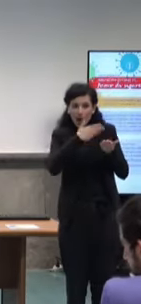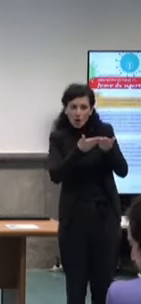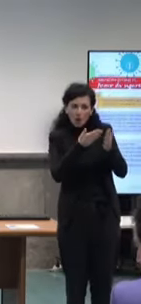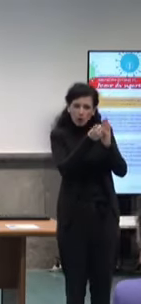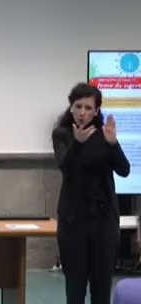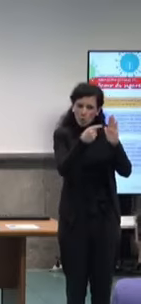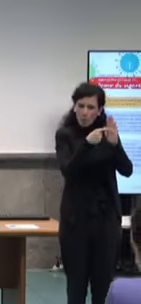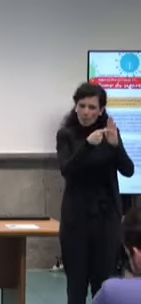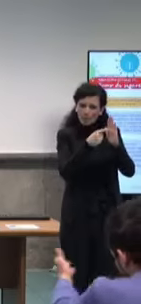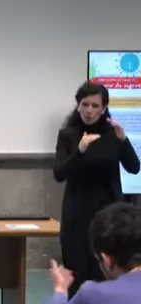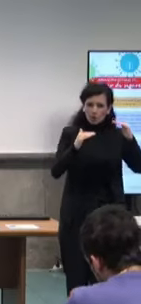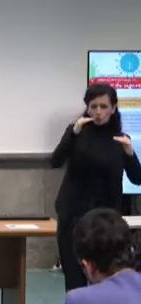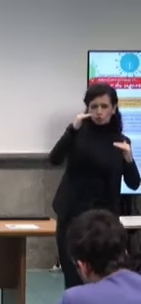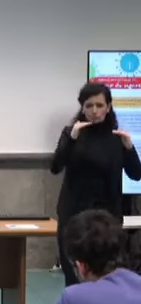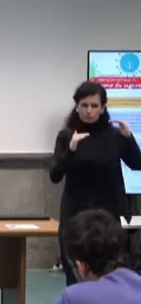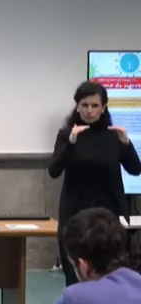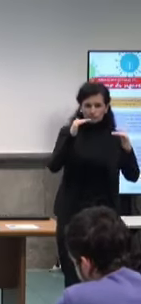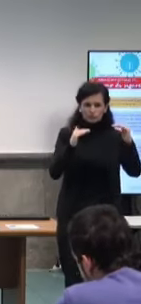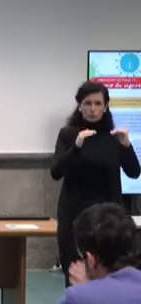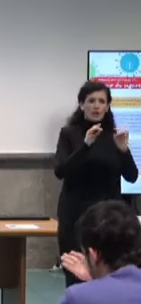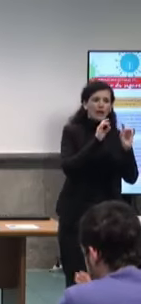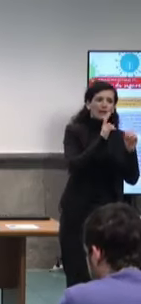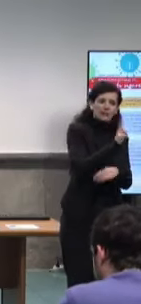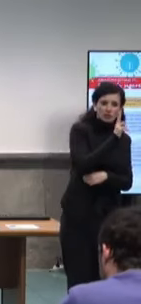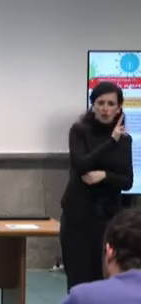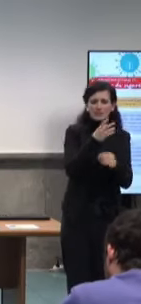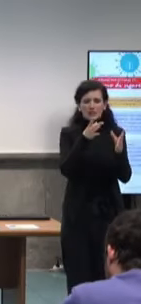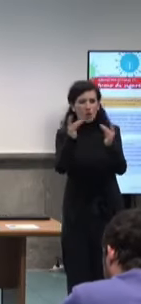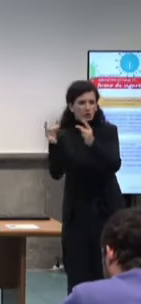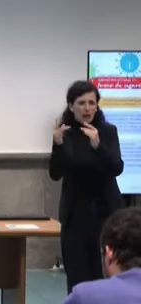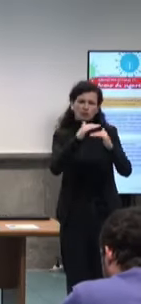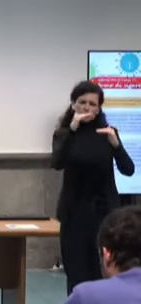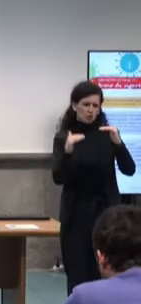cioè si fa adesso era prima stato